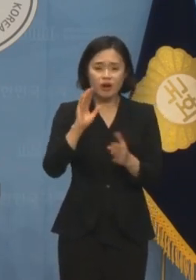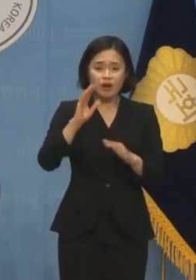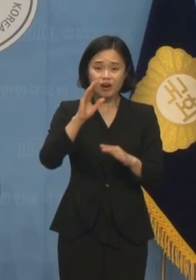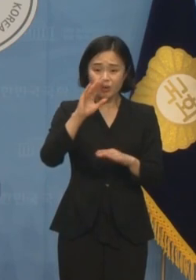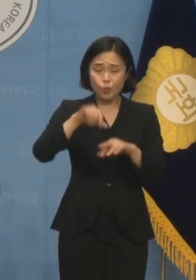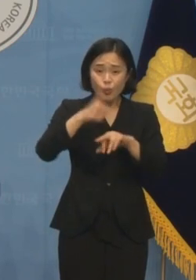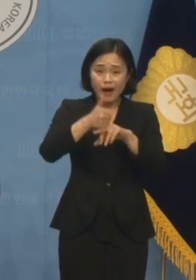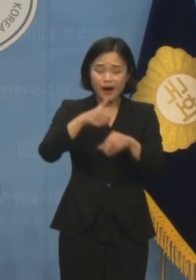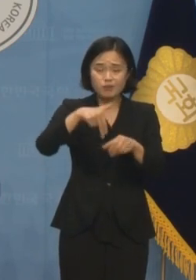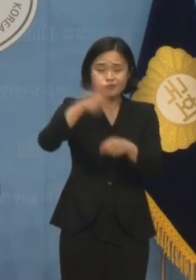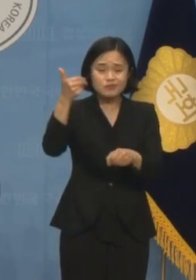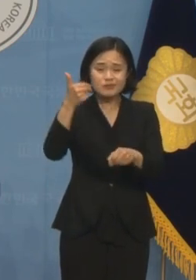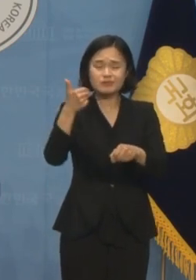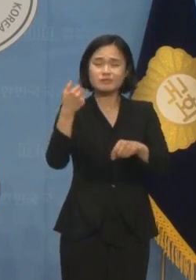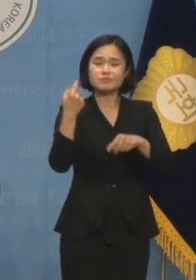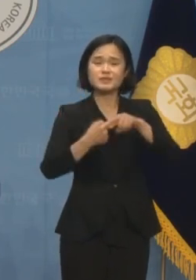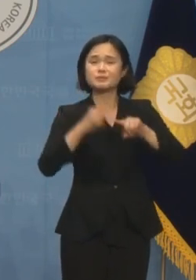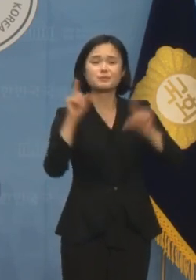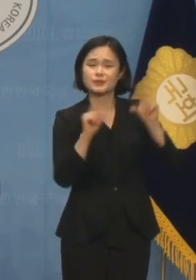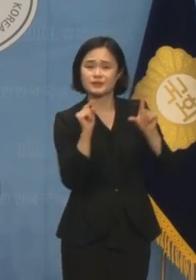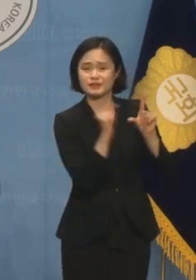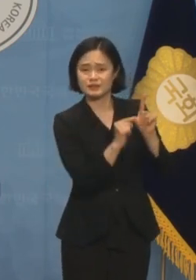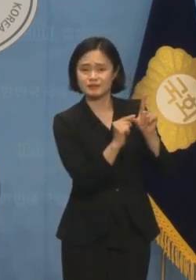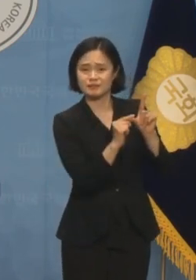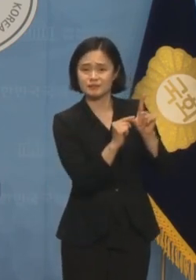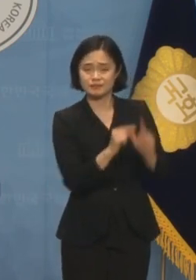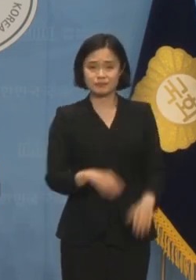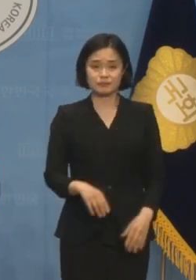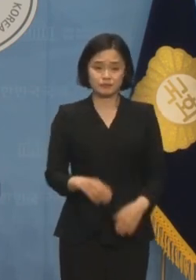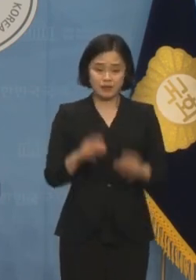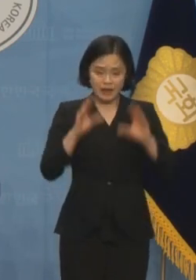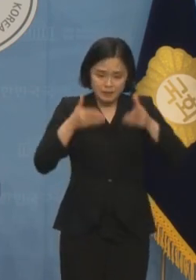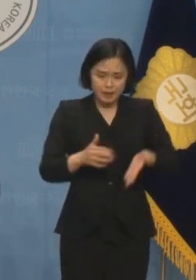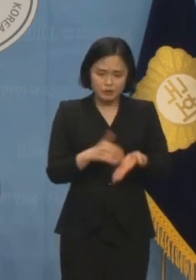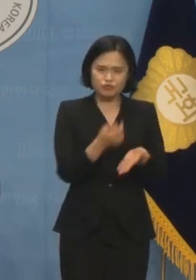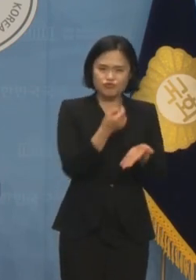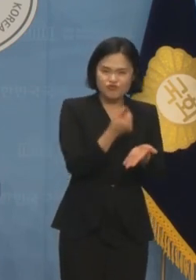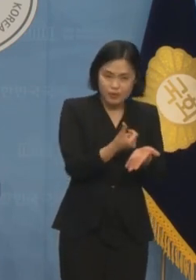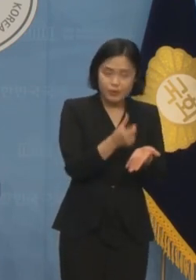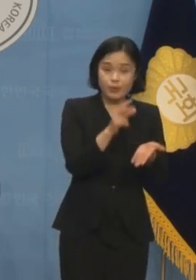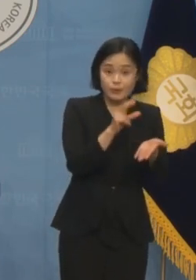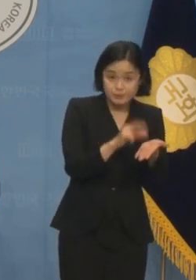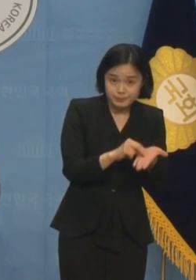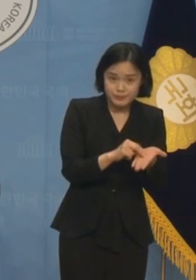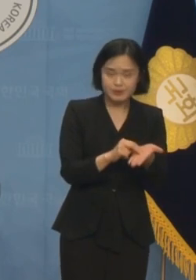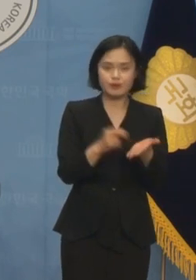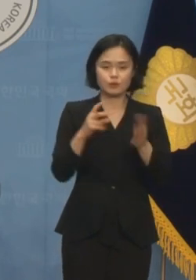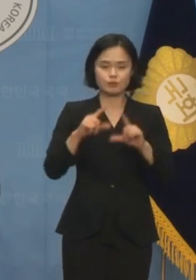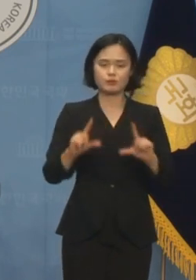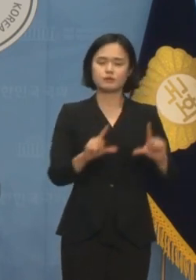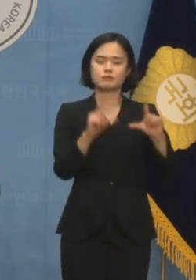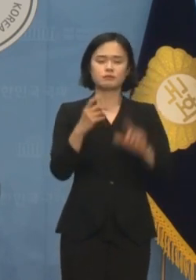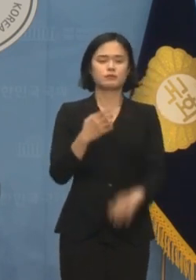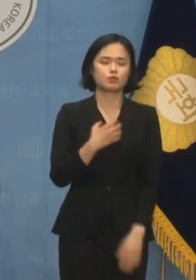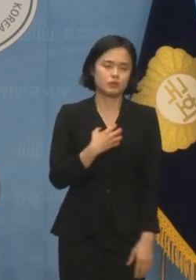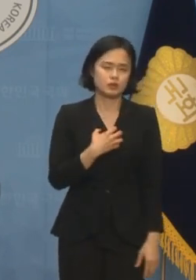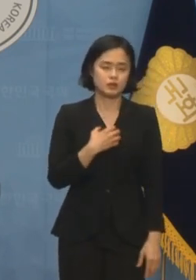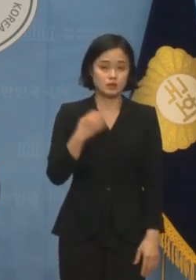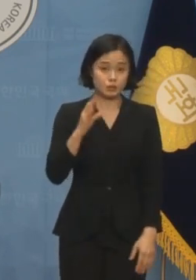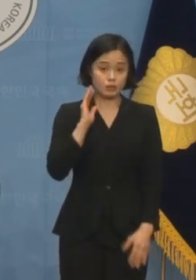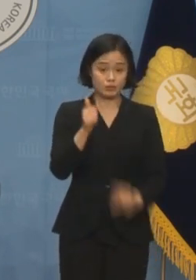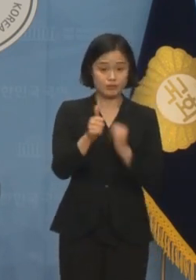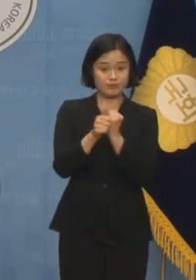윤 대통령은 저출생 및 민생위기, 최혜병특검법, 부인 김건희 여사의 디올백 수수 사건